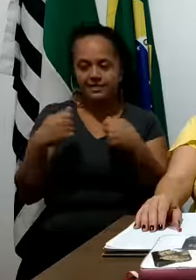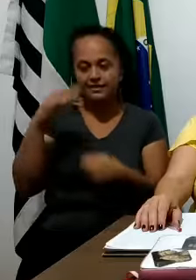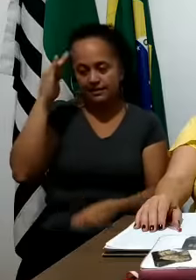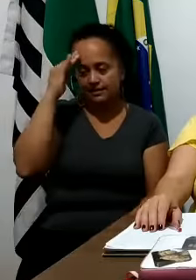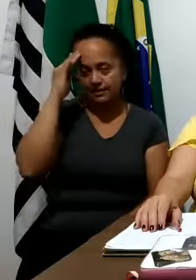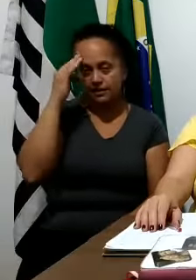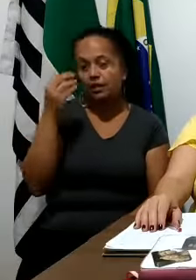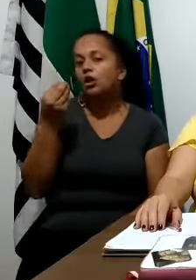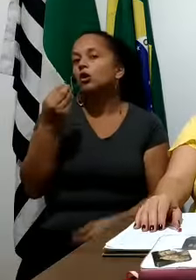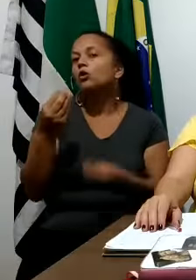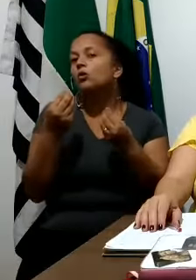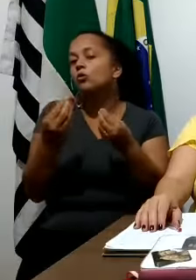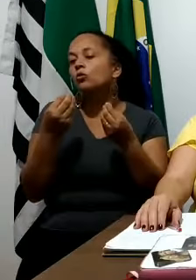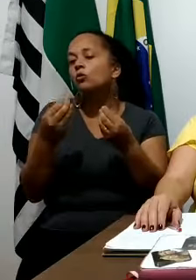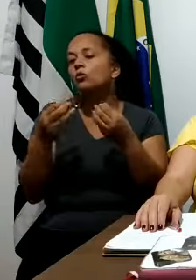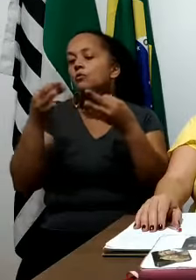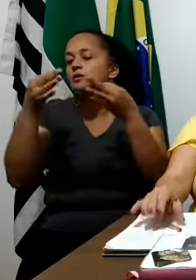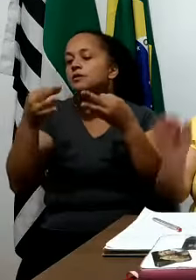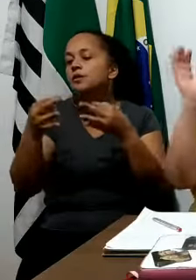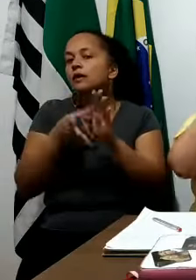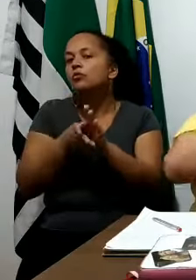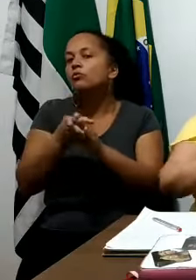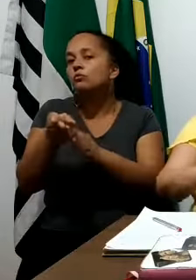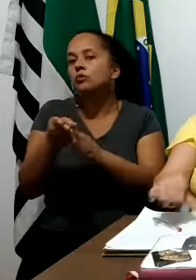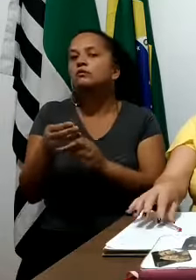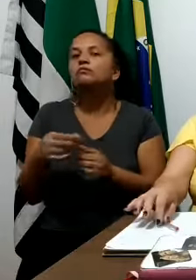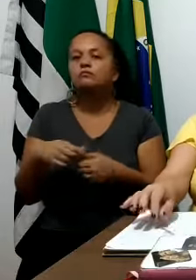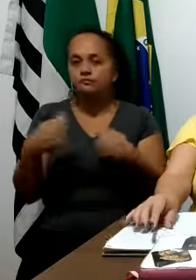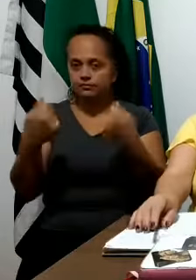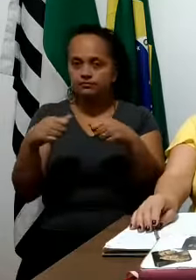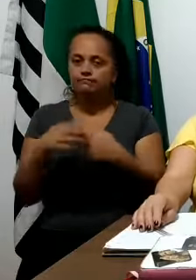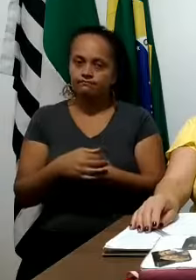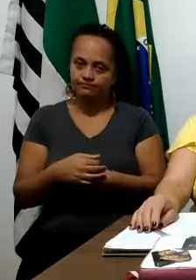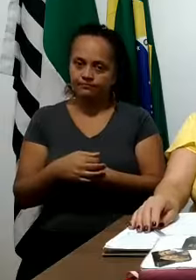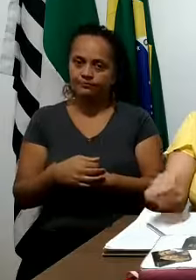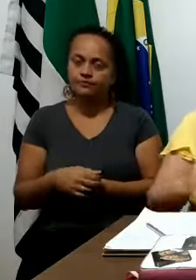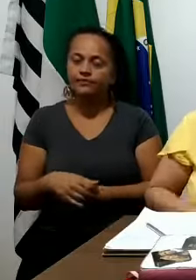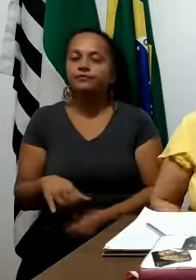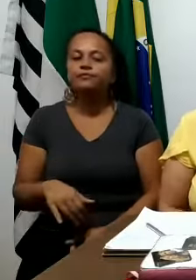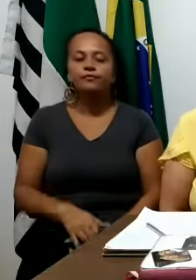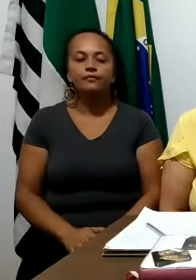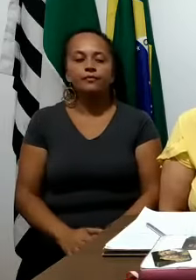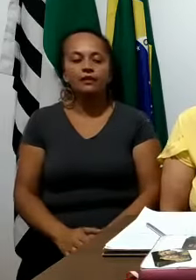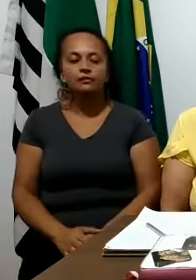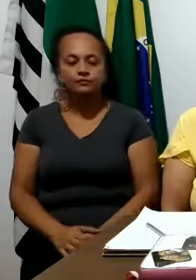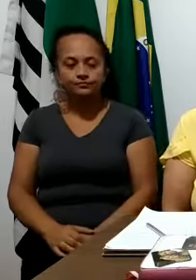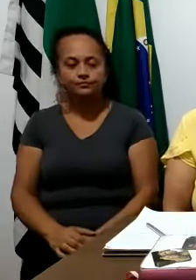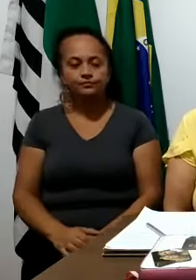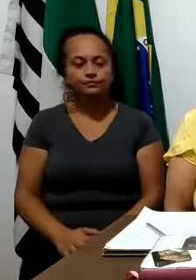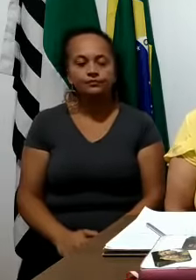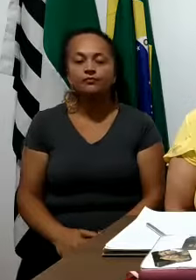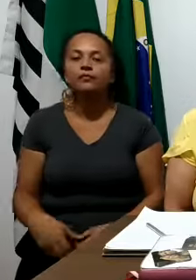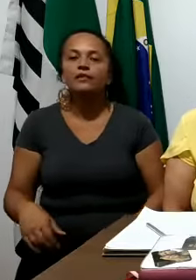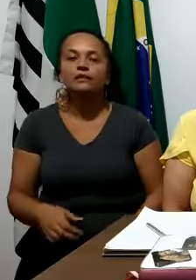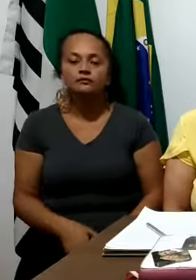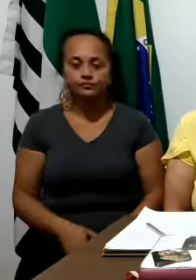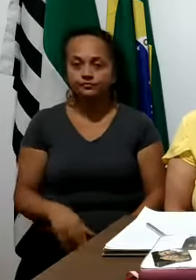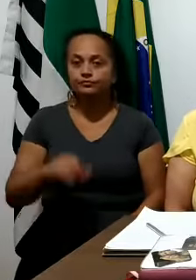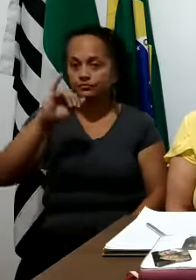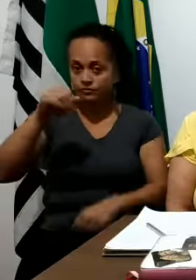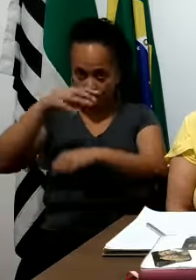tudo isso. Esse é o maior exemplo que Jacó teve, né? Que Jacó passou para o filho dele.